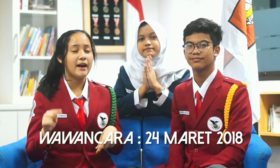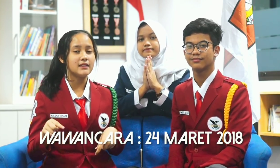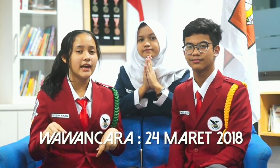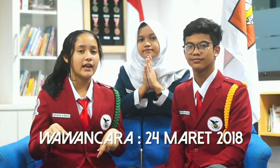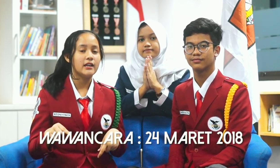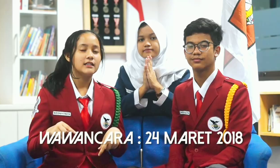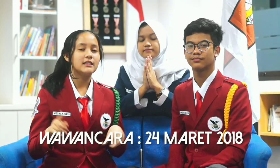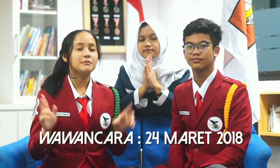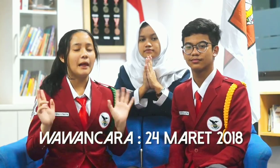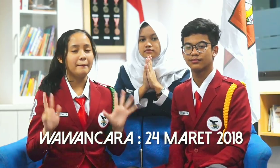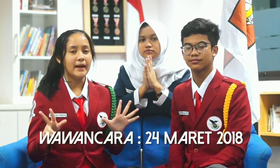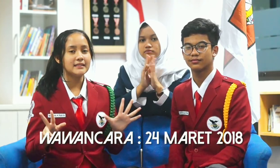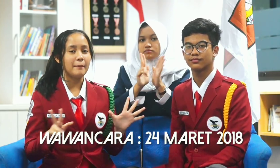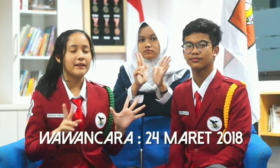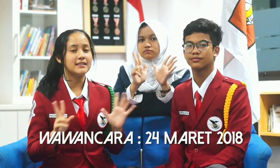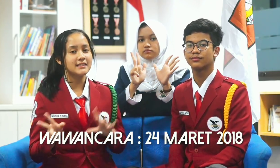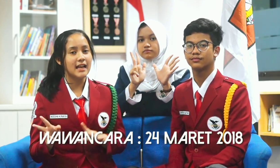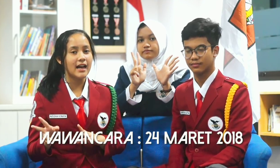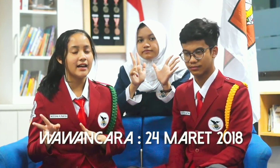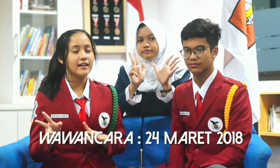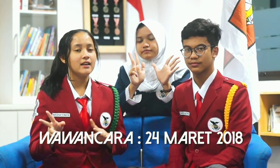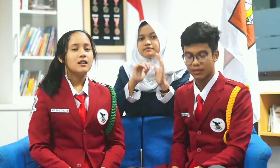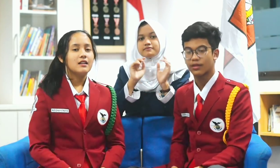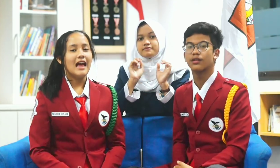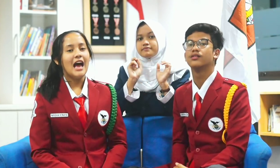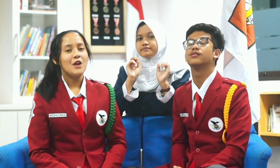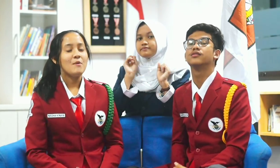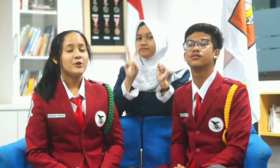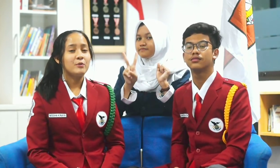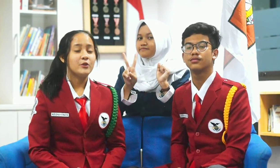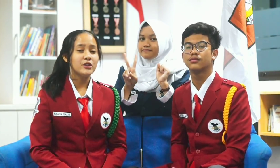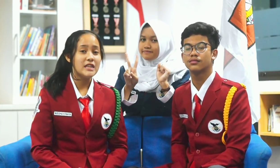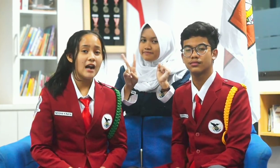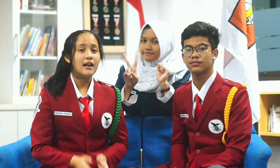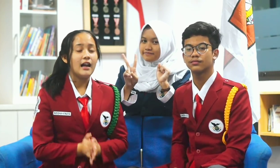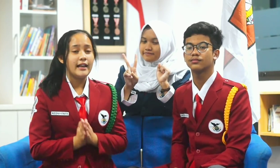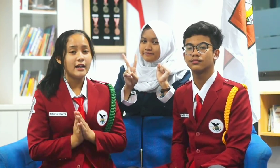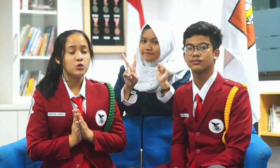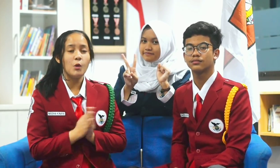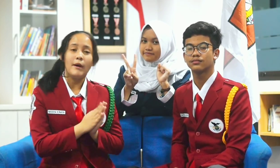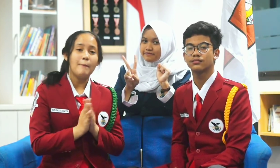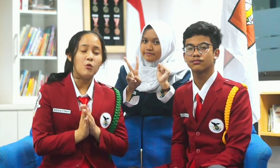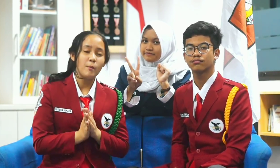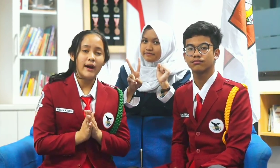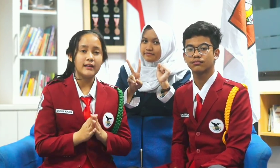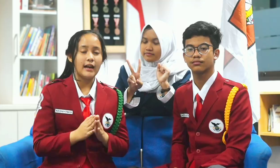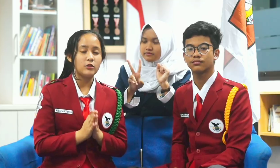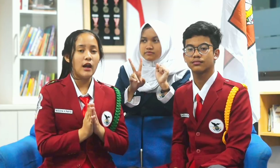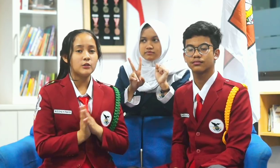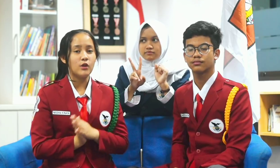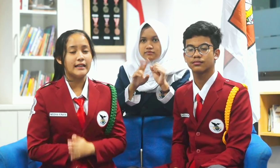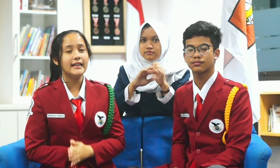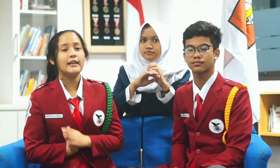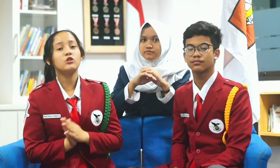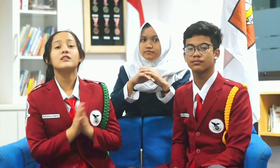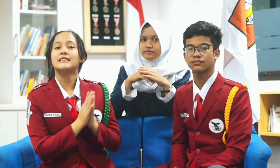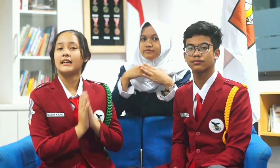MHT jam 8 sampai selesai. Nah, 2 minggu berikutnya kalian tuh belum ada pengumuman, kalian tuh langsung lagi ikut tes